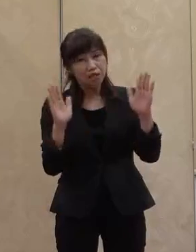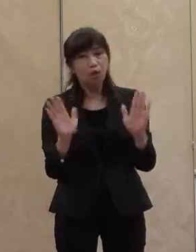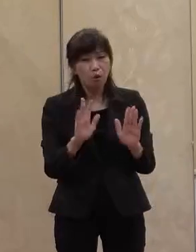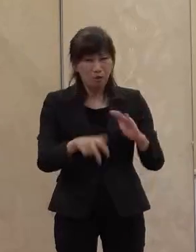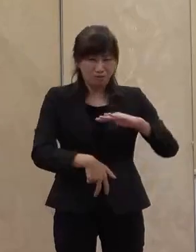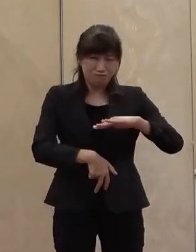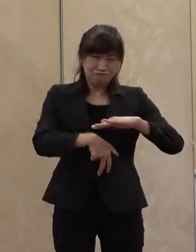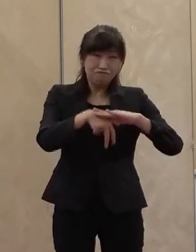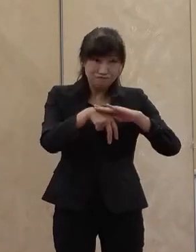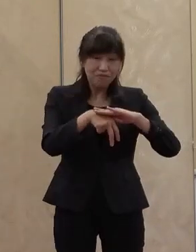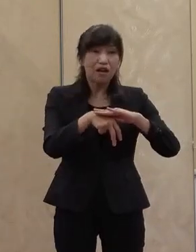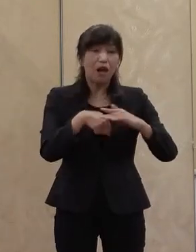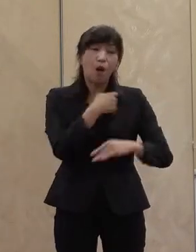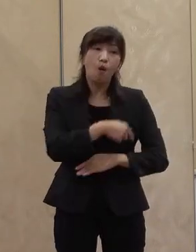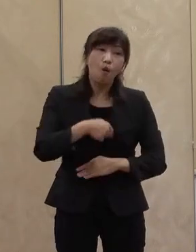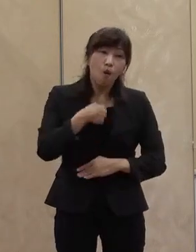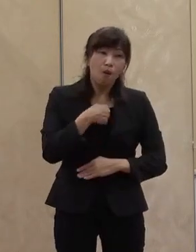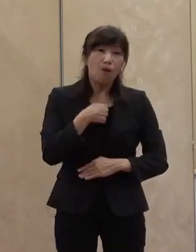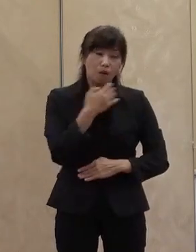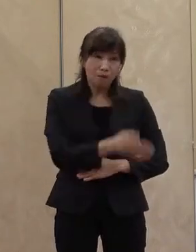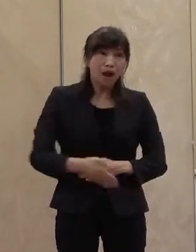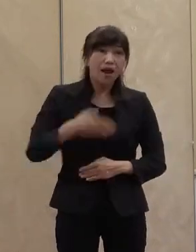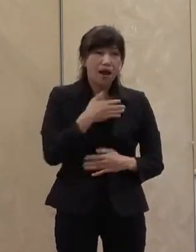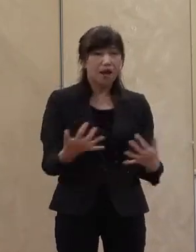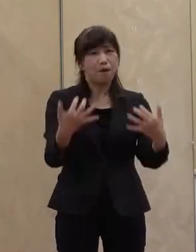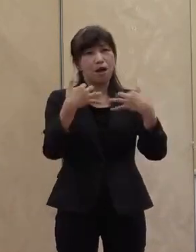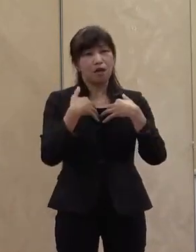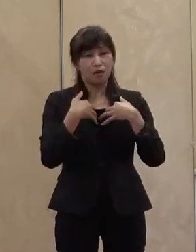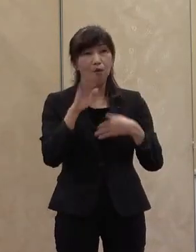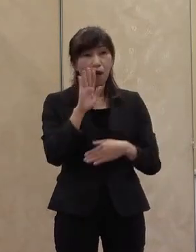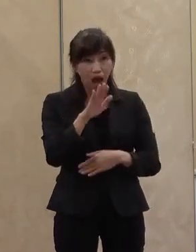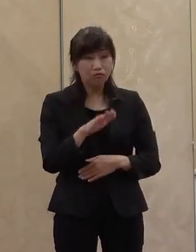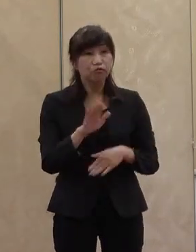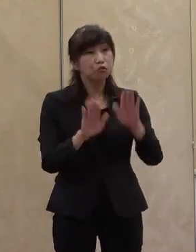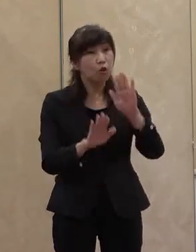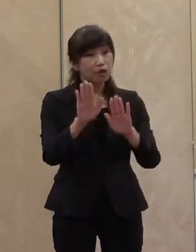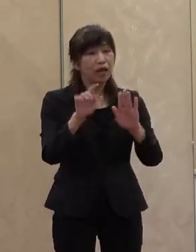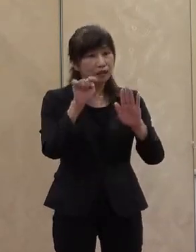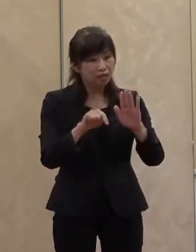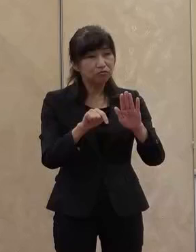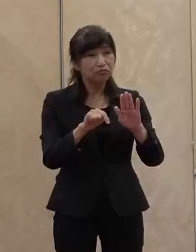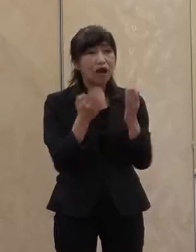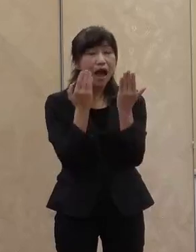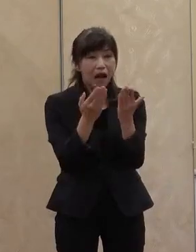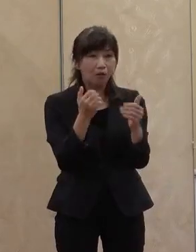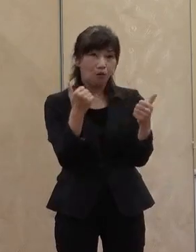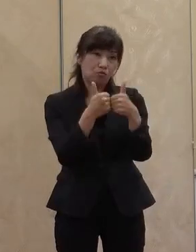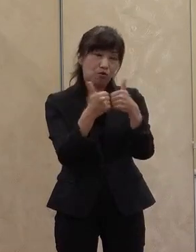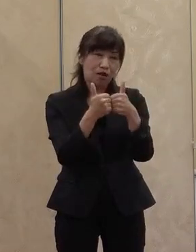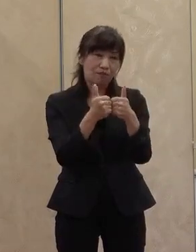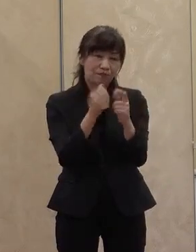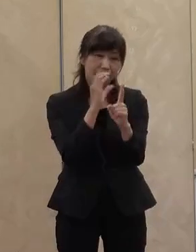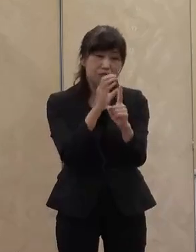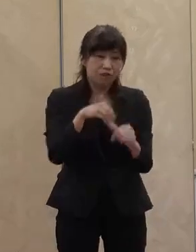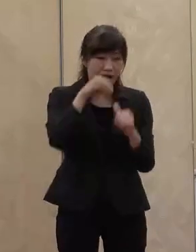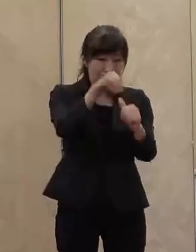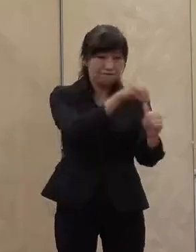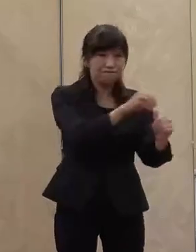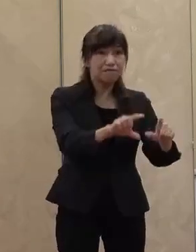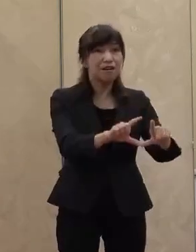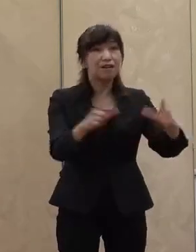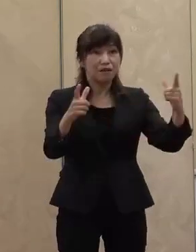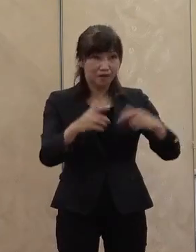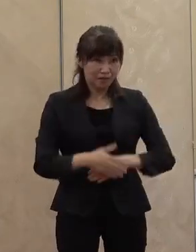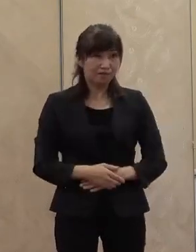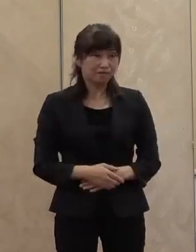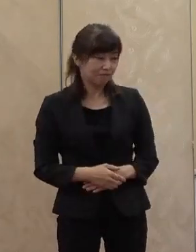ると、心身の影響が大きく出ている、そういう状況ですから、スクールカウンセラーを拡充していきます。でそして支